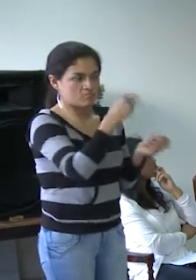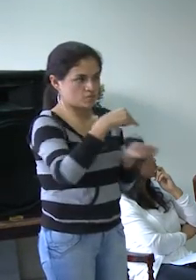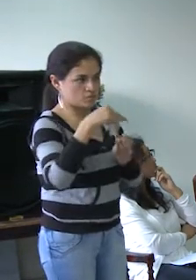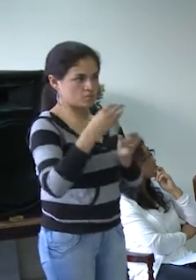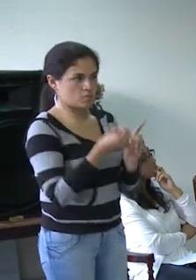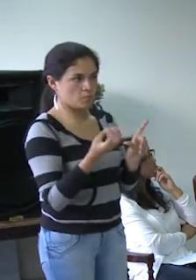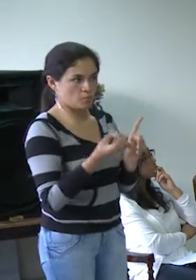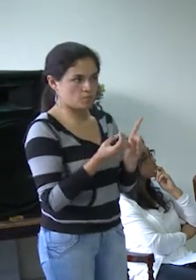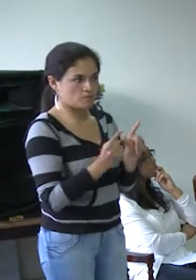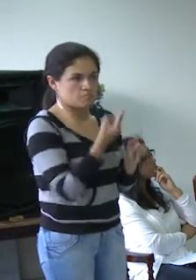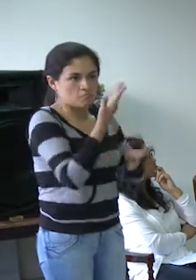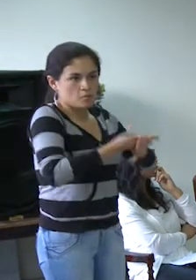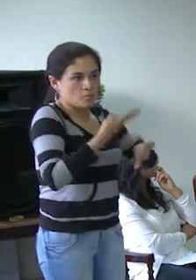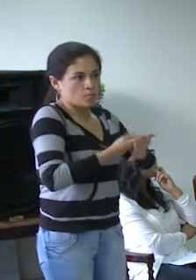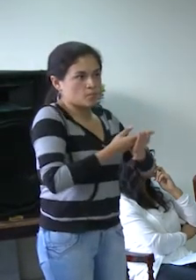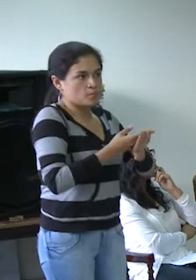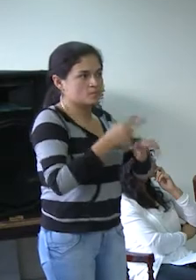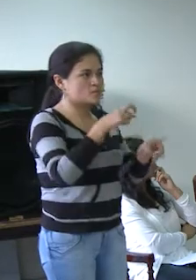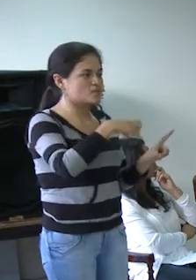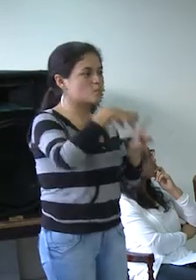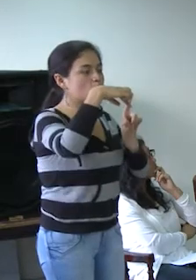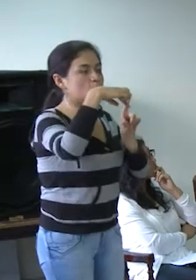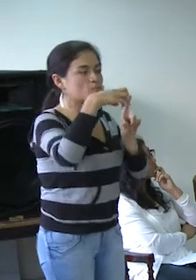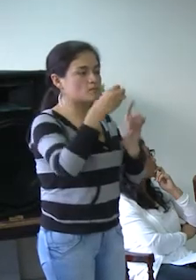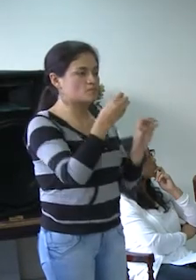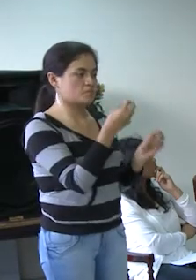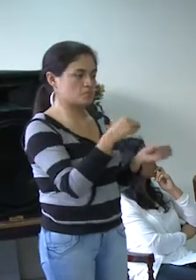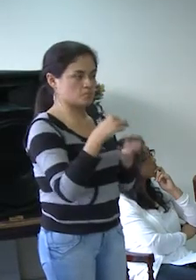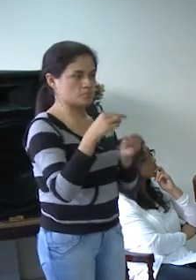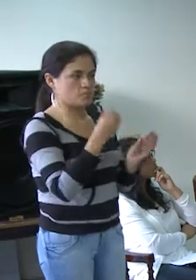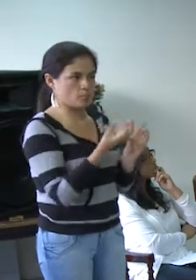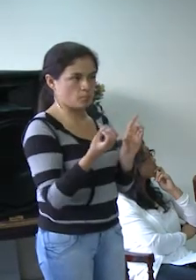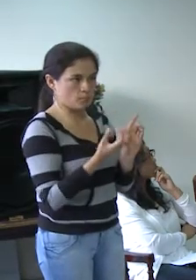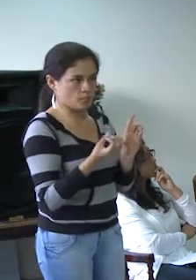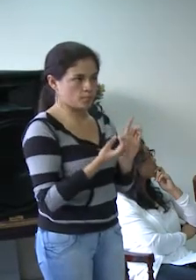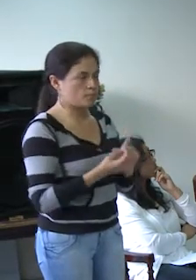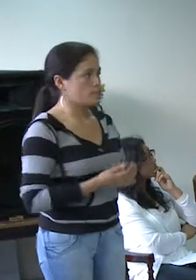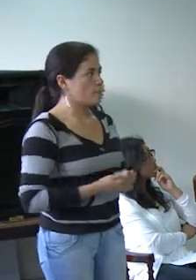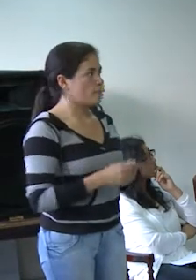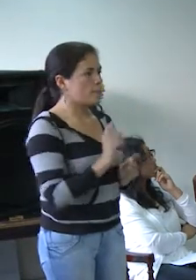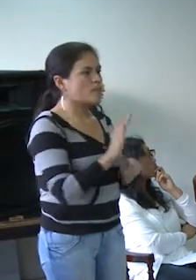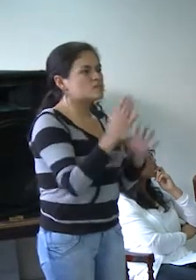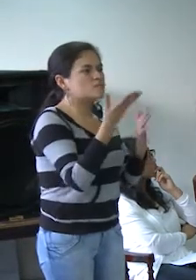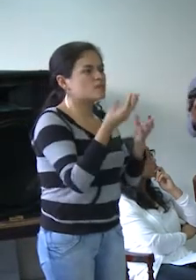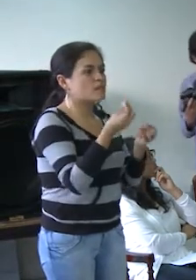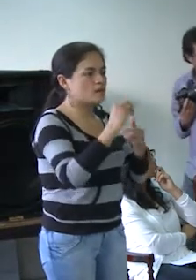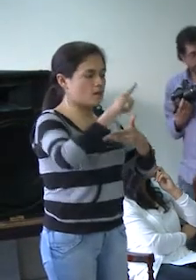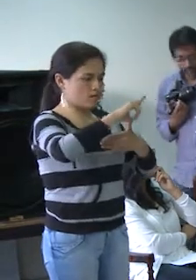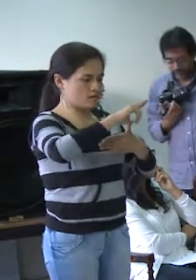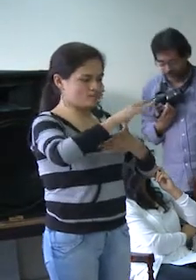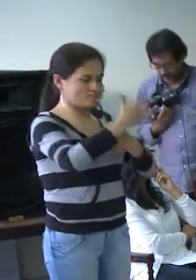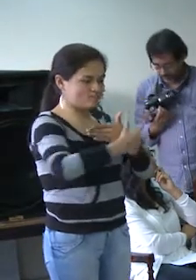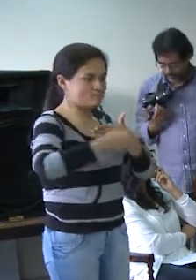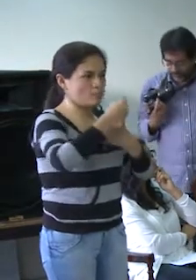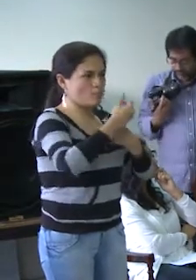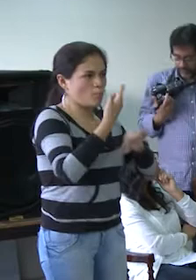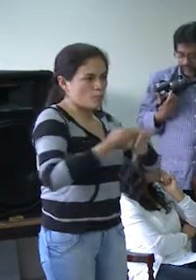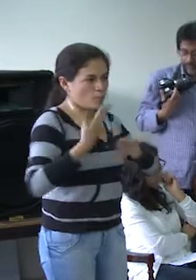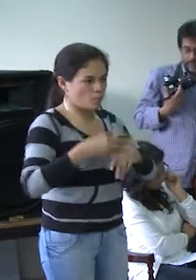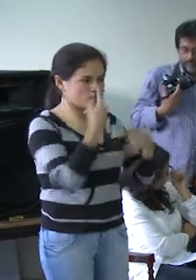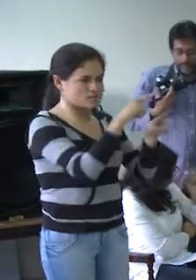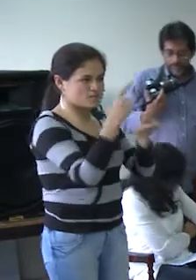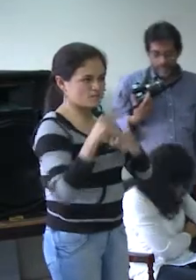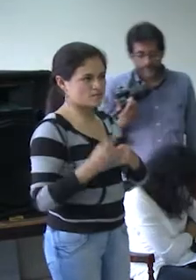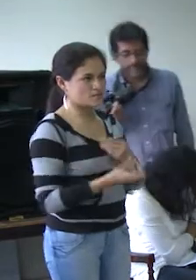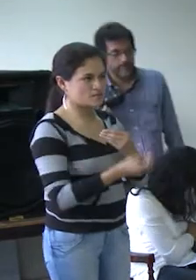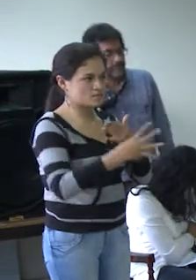popular, una propuesta de posgrado en educación popular, que recogiera lo que había en América Latina. Yo creo que, recuerdo que